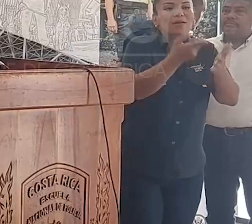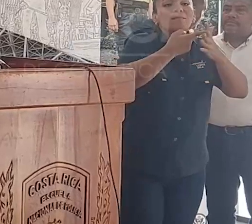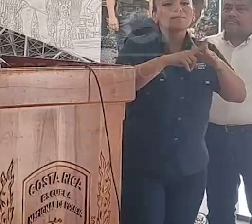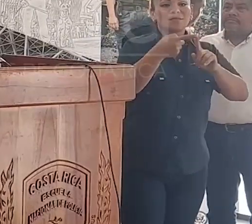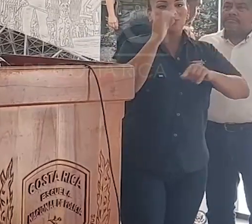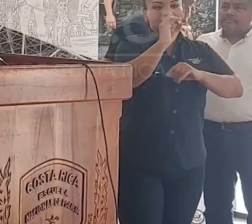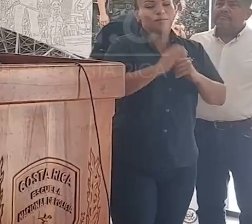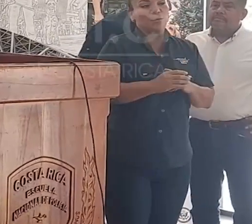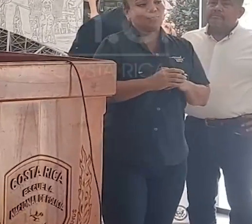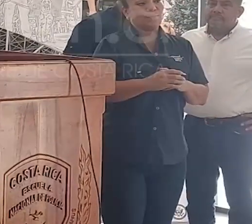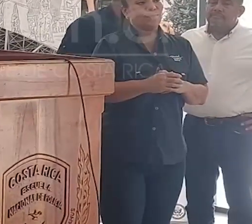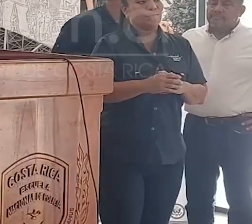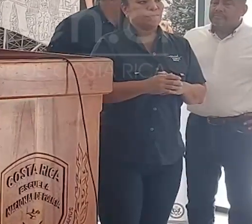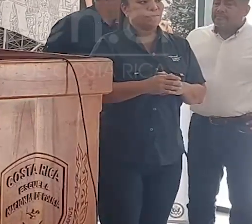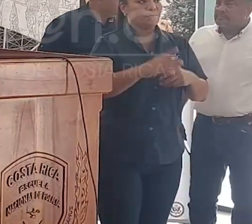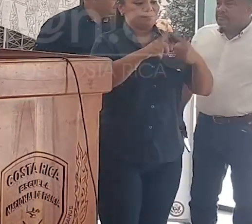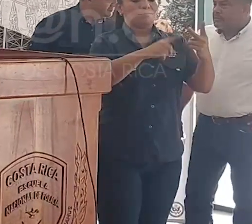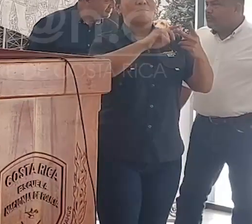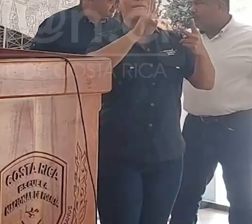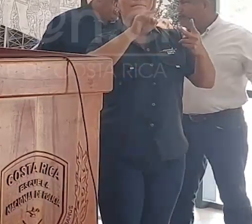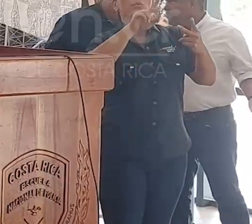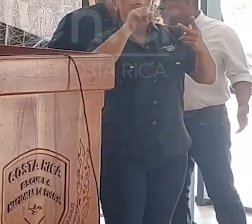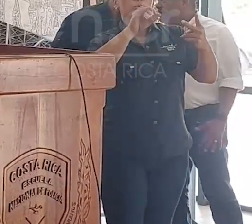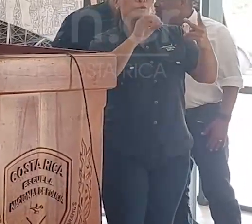empezando. Buzos en los puertos,